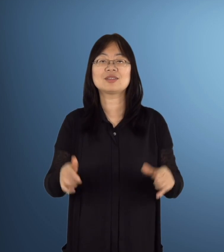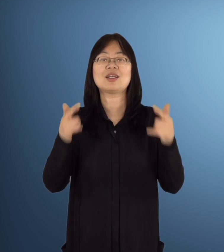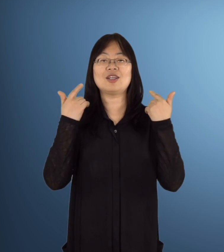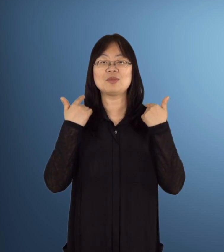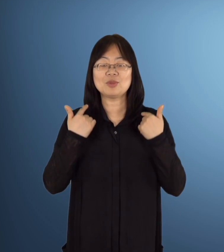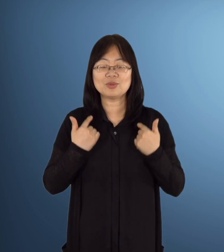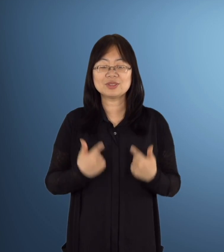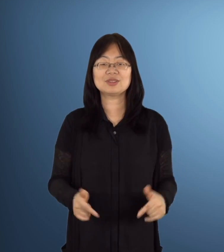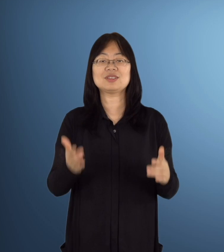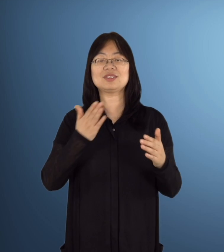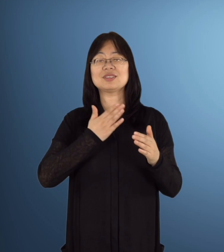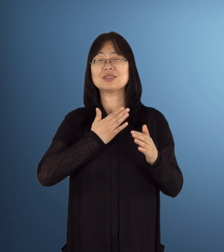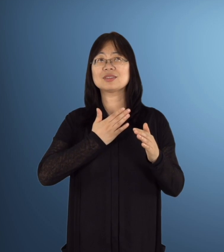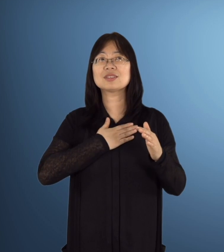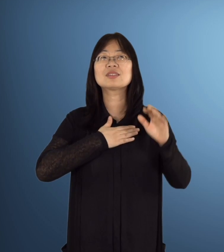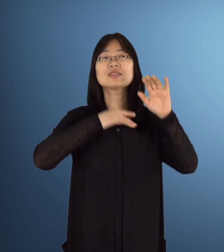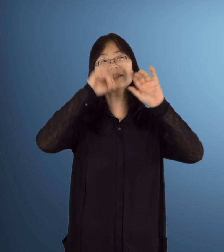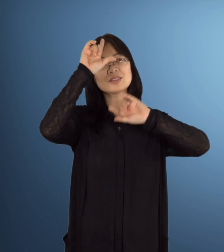언제나 내 모습